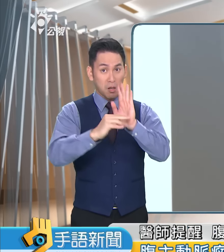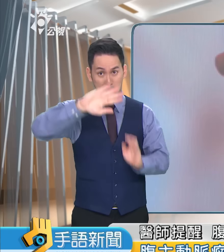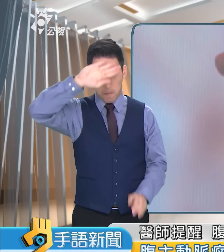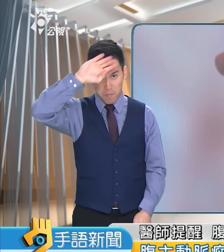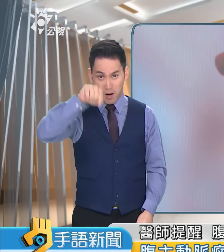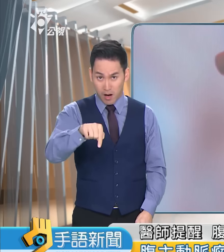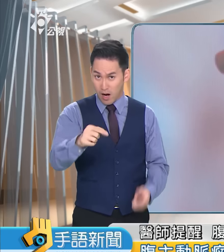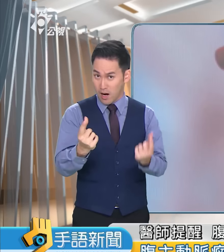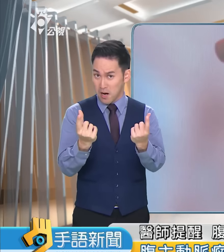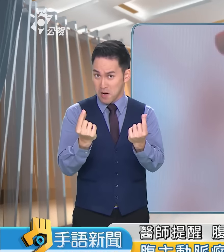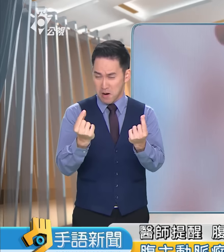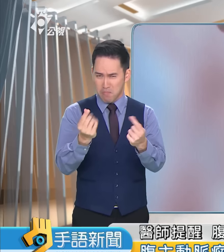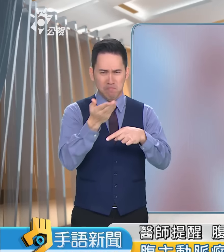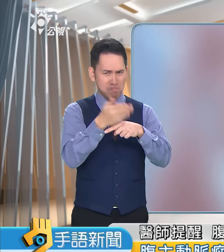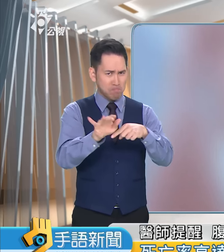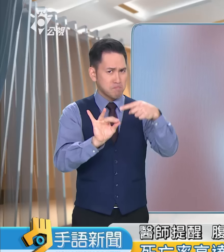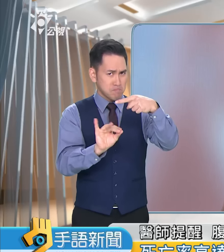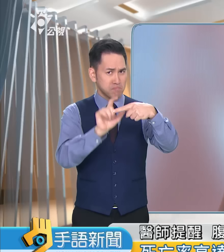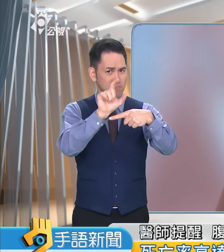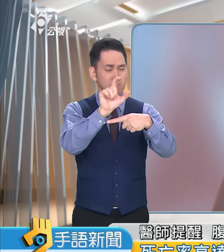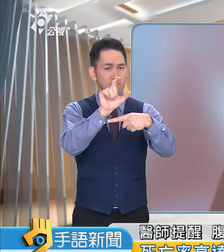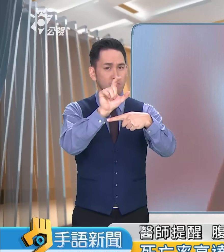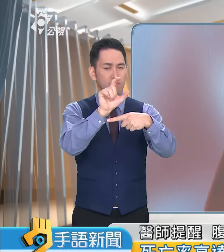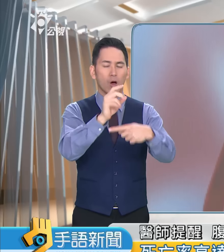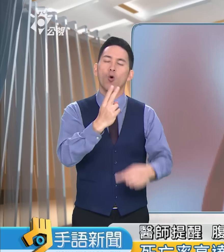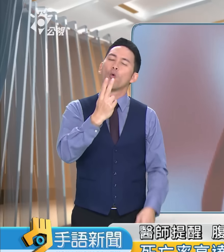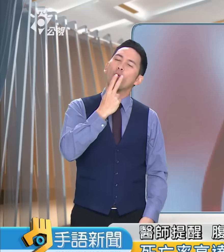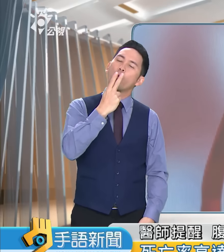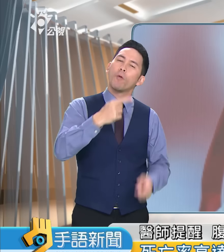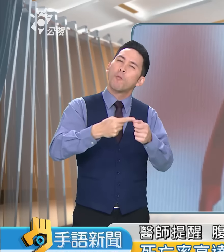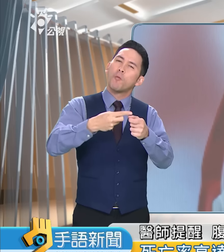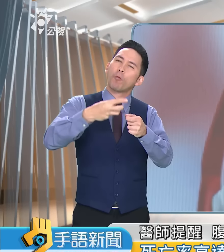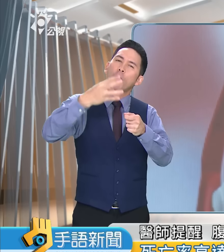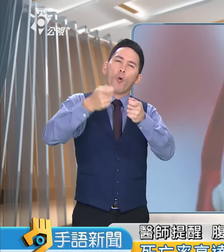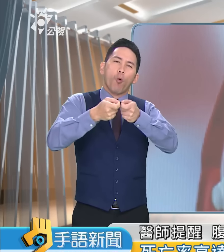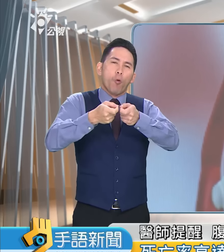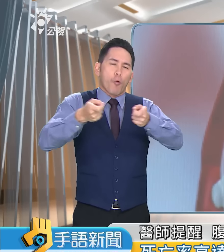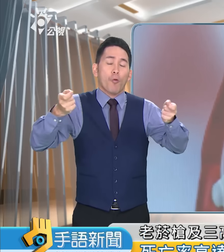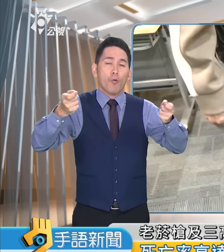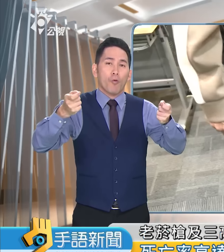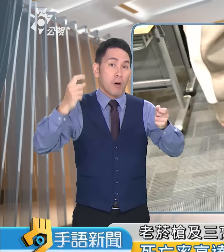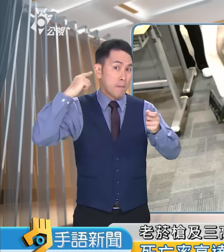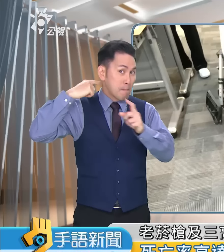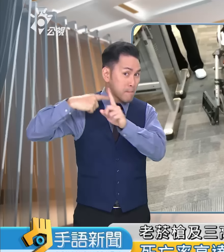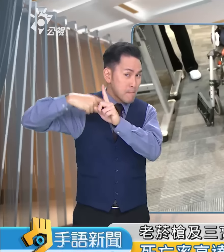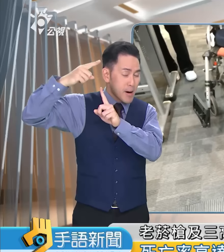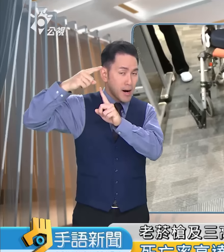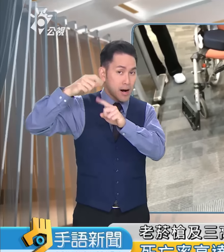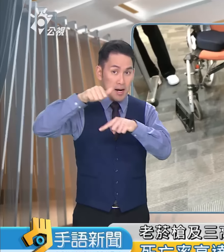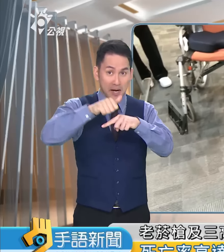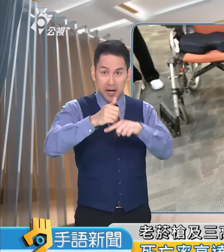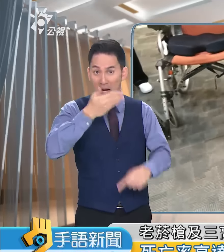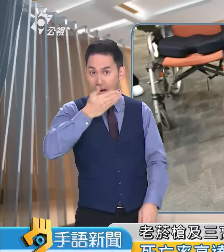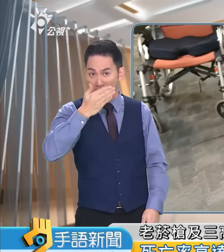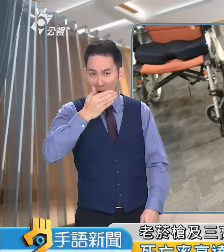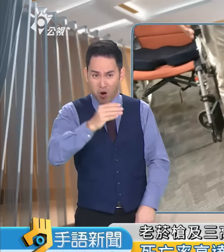提醒，腹主动脉瘤破裂死亡率高达60%，老烟枪以及三高患者都